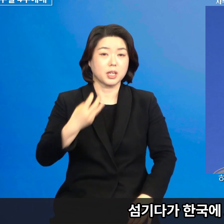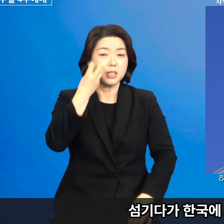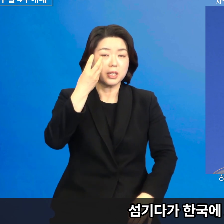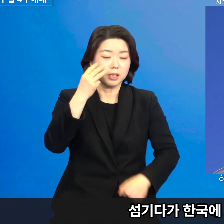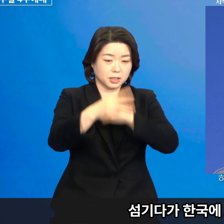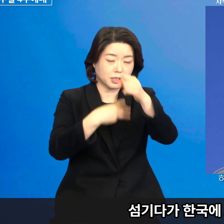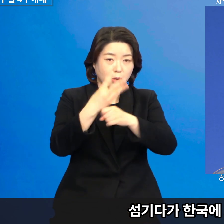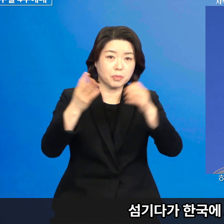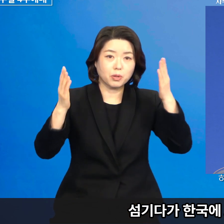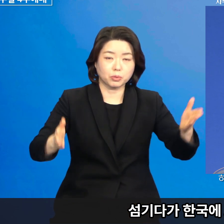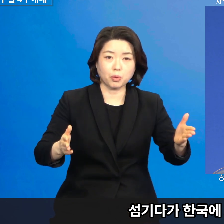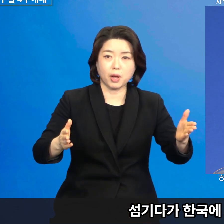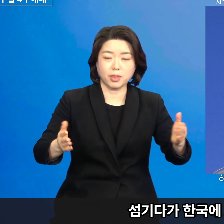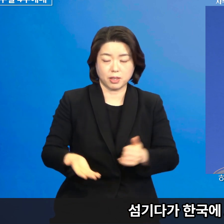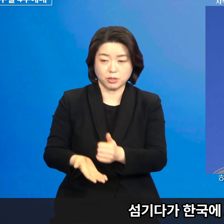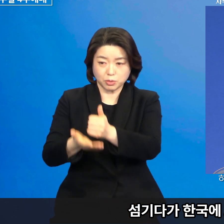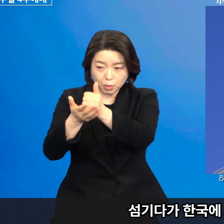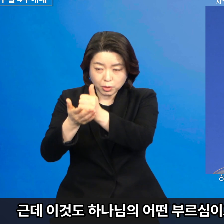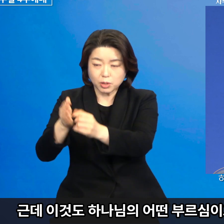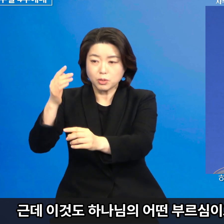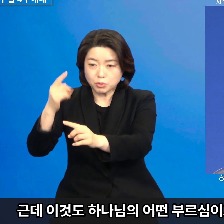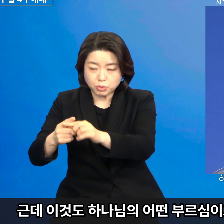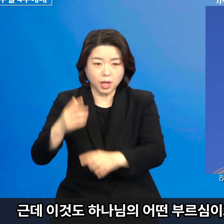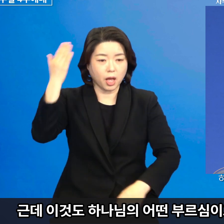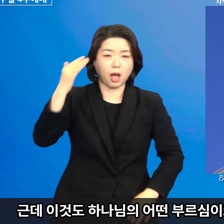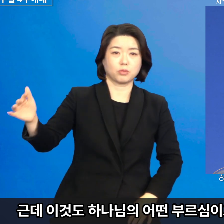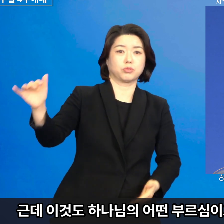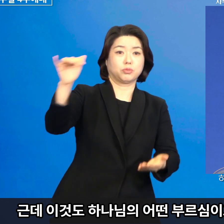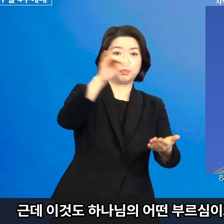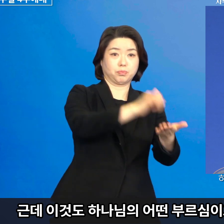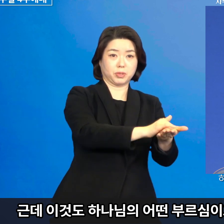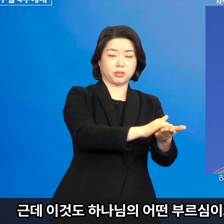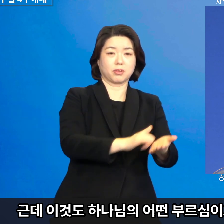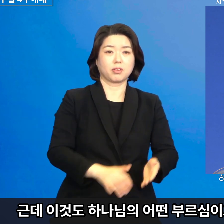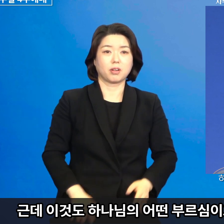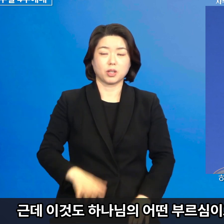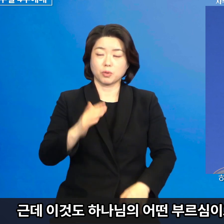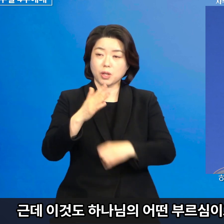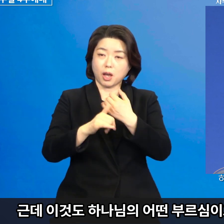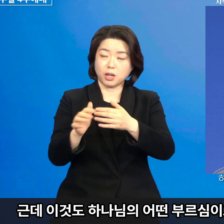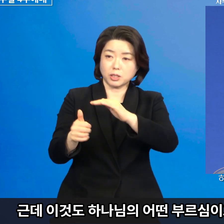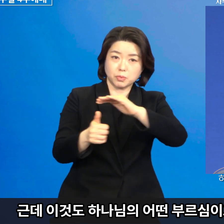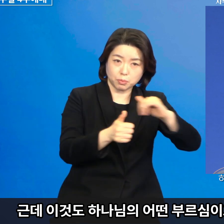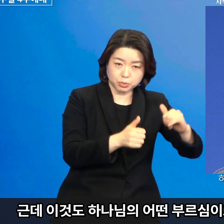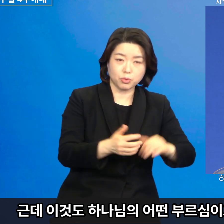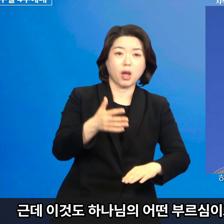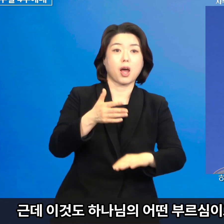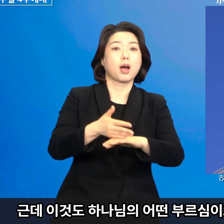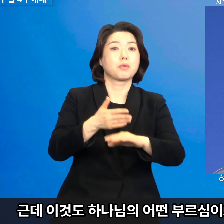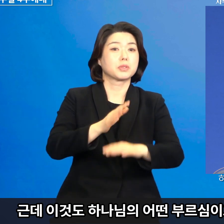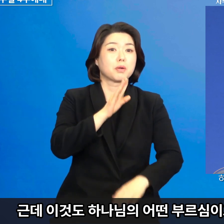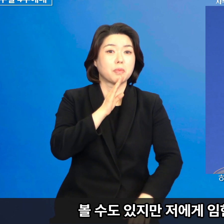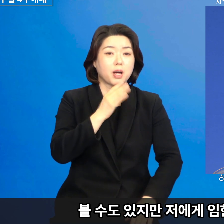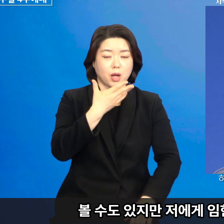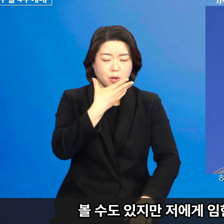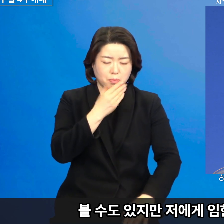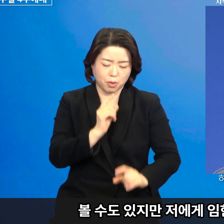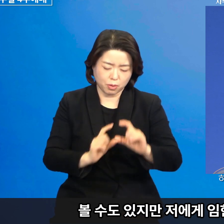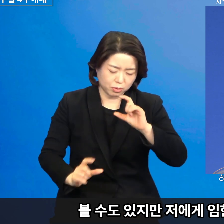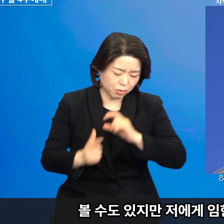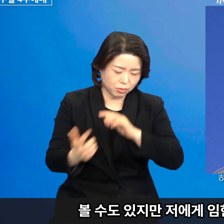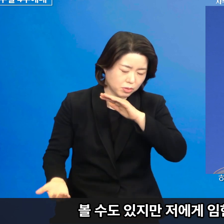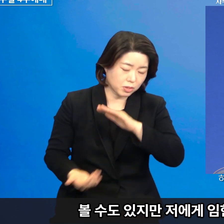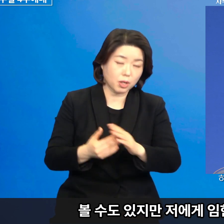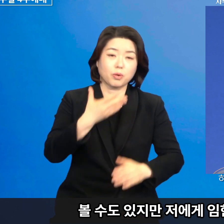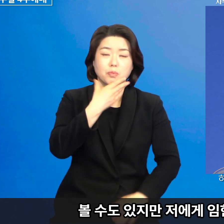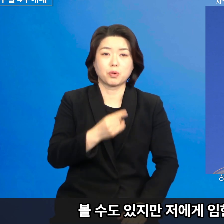섬기다가 한국에 오게 된 거예요. 근데 이것도 하나님의 어떤 부르심이고 감사한 일이고 복 중에 복이라고 볼 수도 있지만